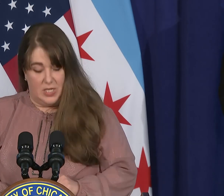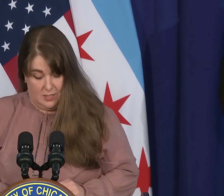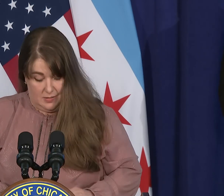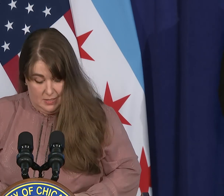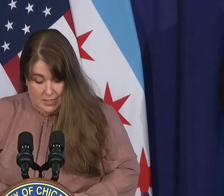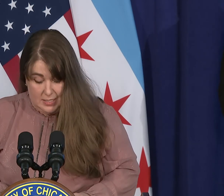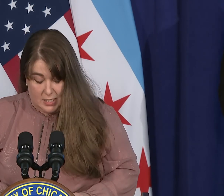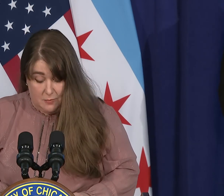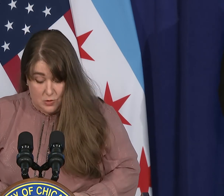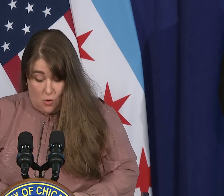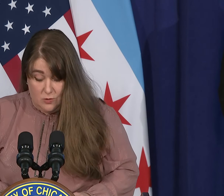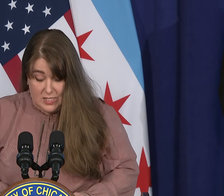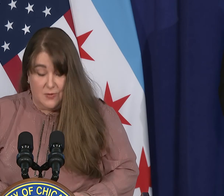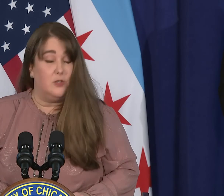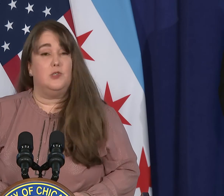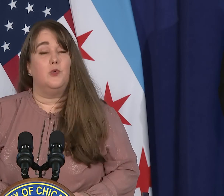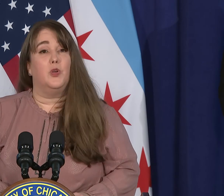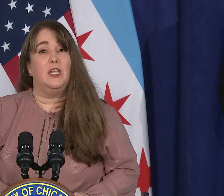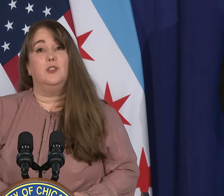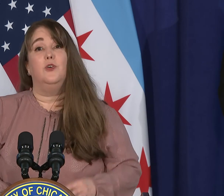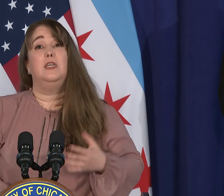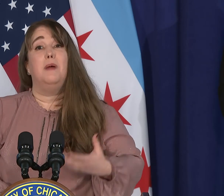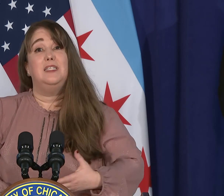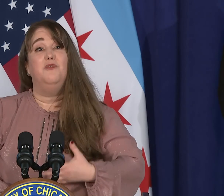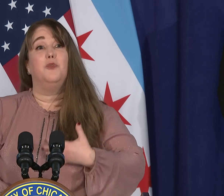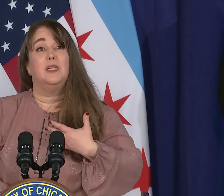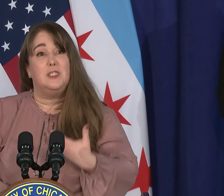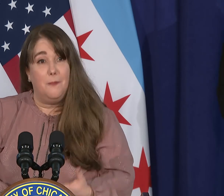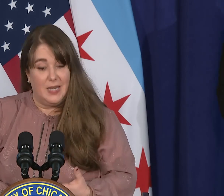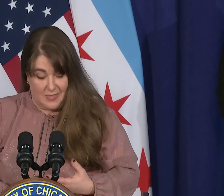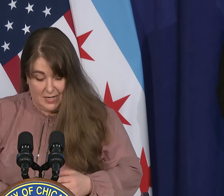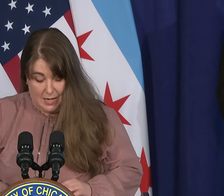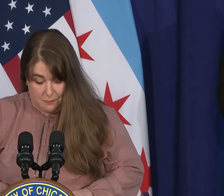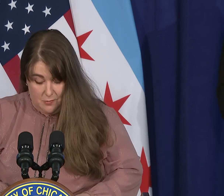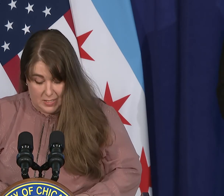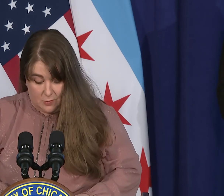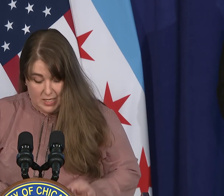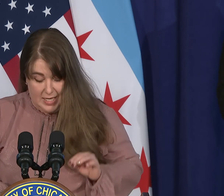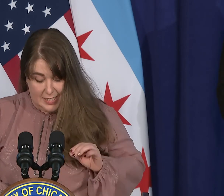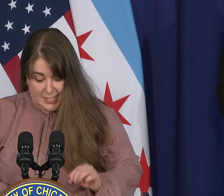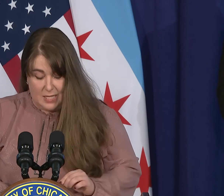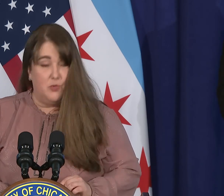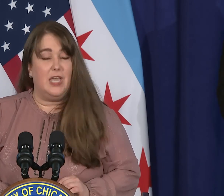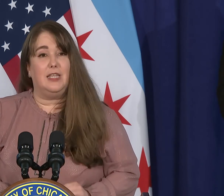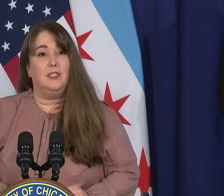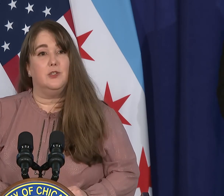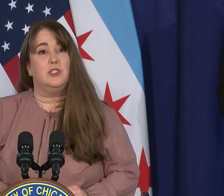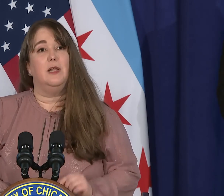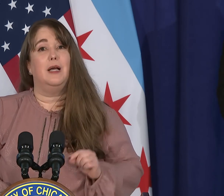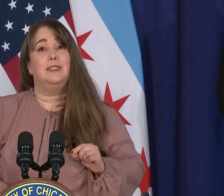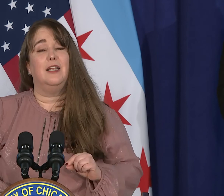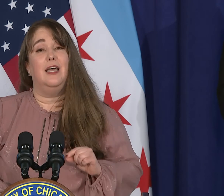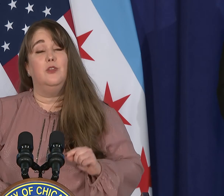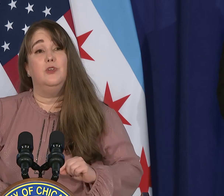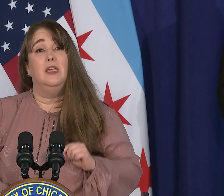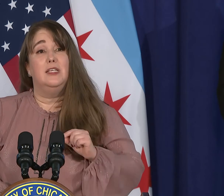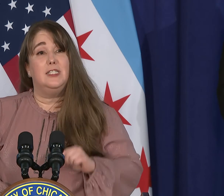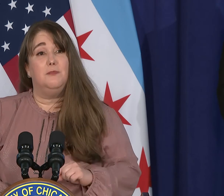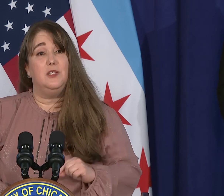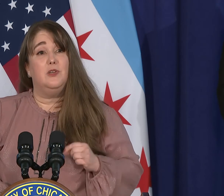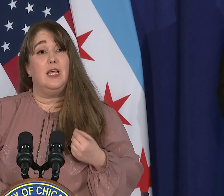Senior Week. Tendremos 11 eventos ocurriendo y más información para darle al público. Estén muy atentos. Se le van a estar